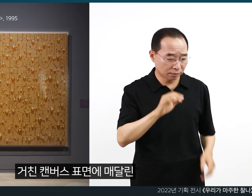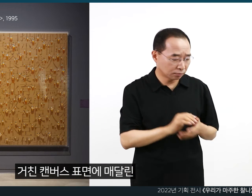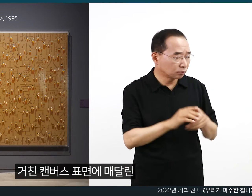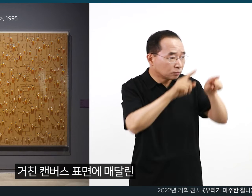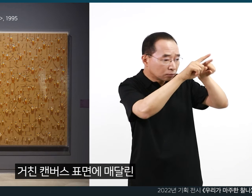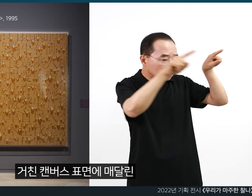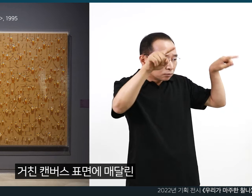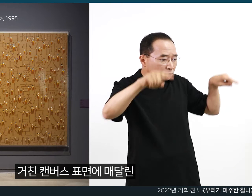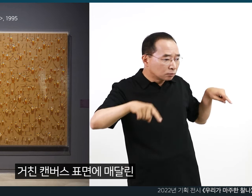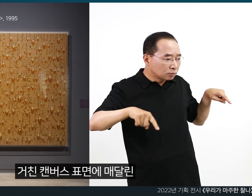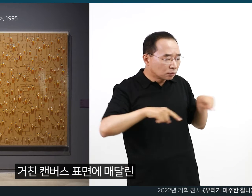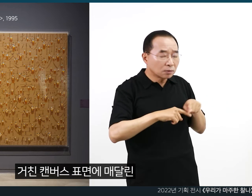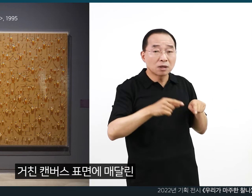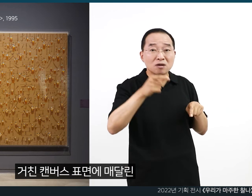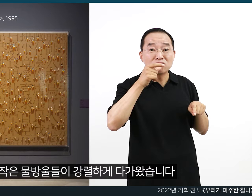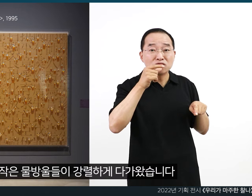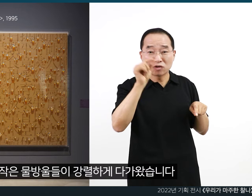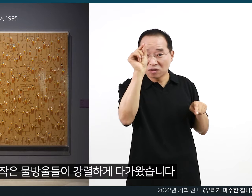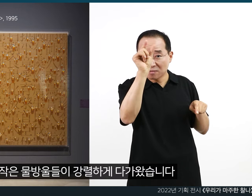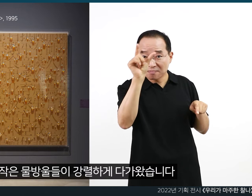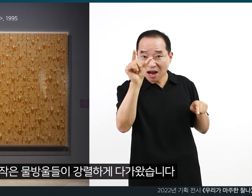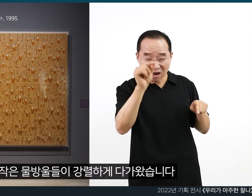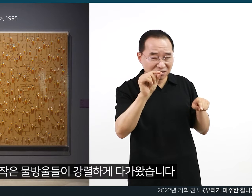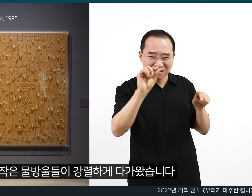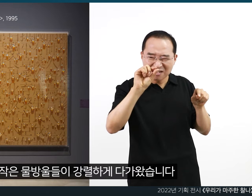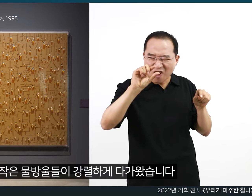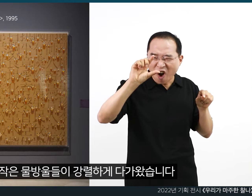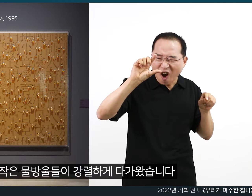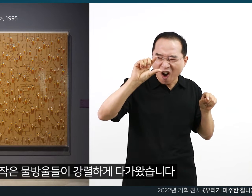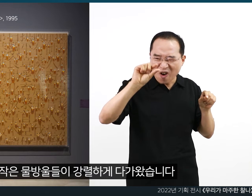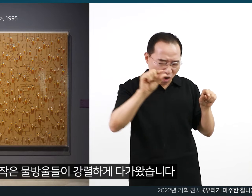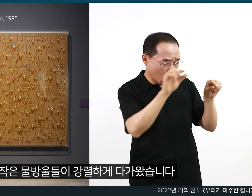거친 캔버스 표면에 매달린 크고 작은